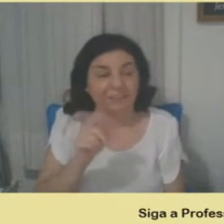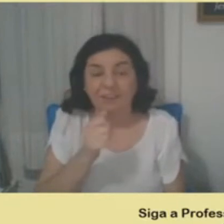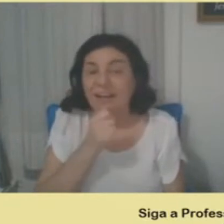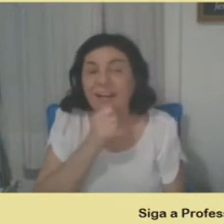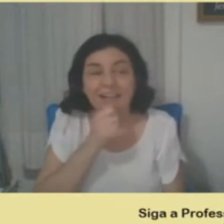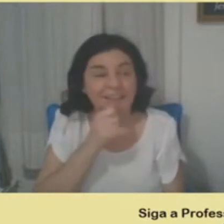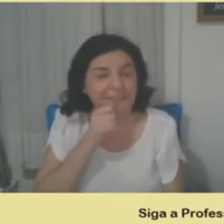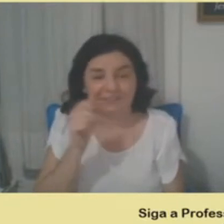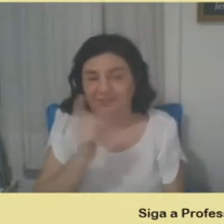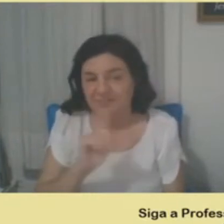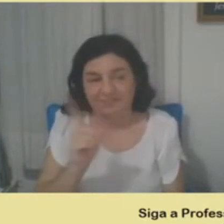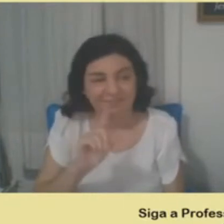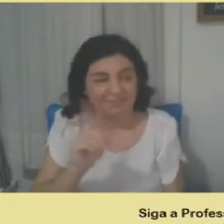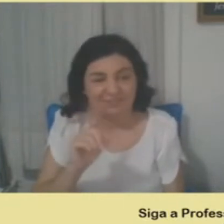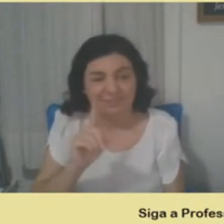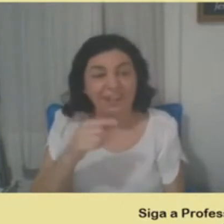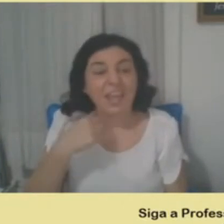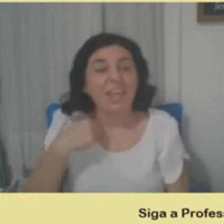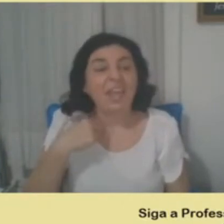letramento.